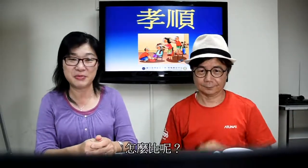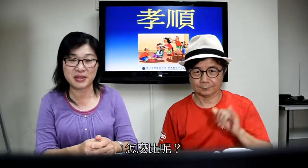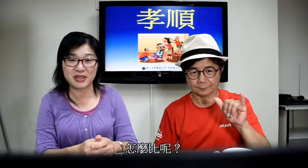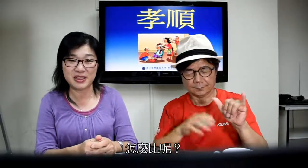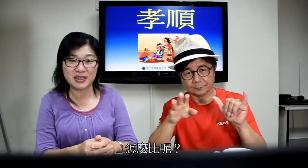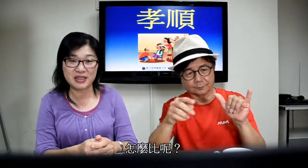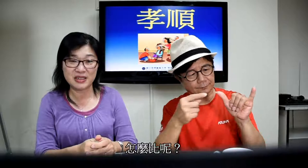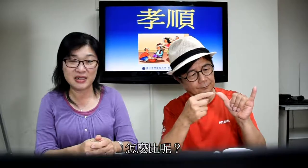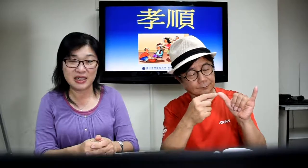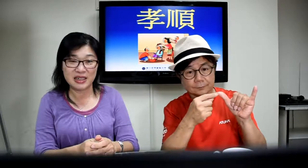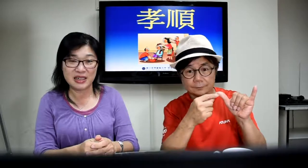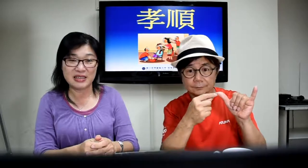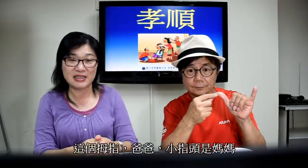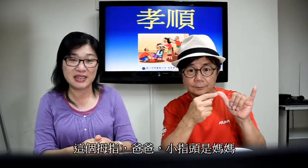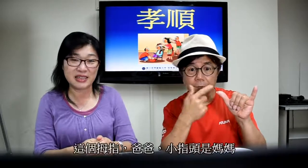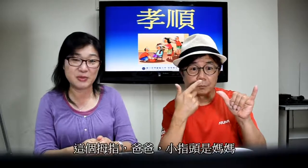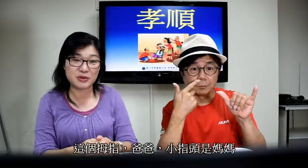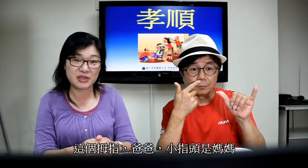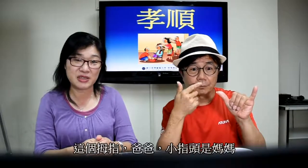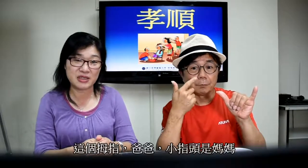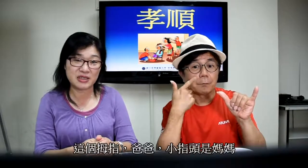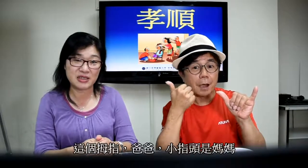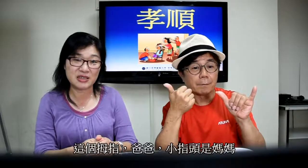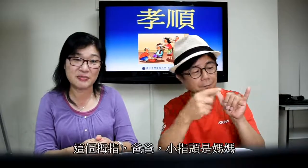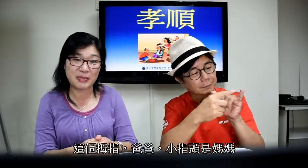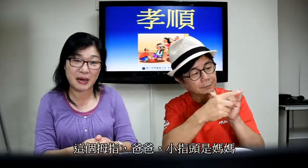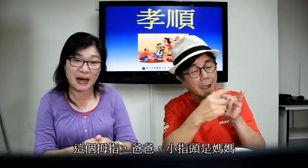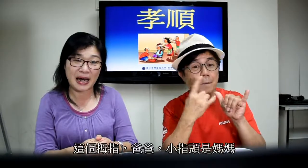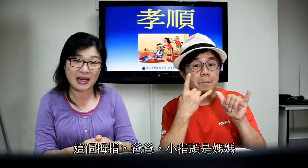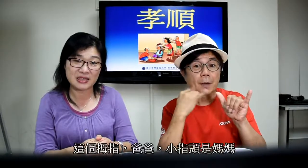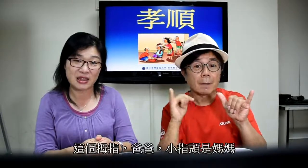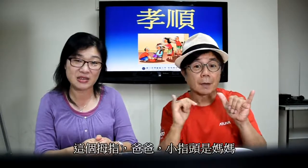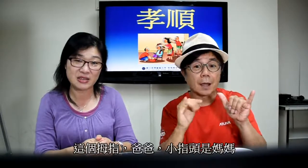呢？这个拇指爸爸，小指头是